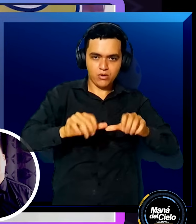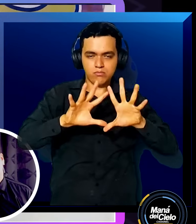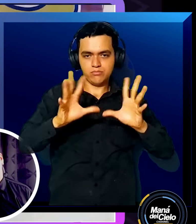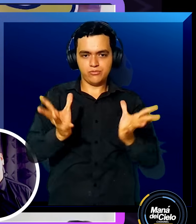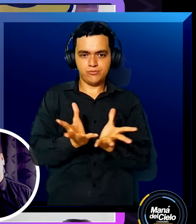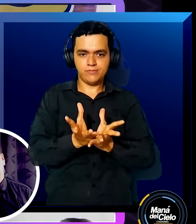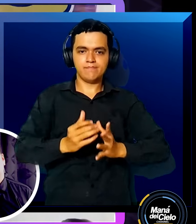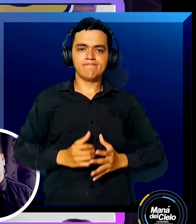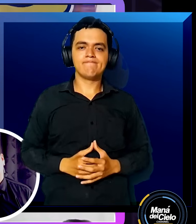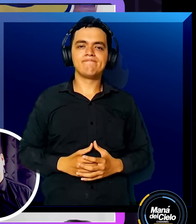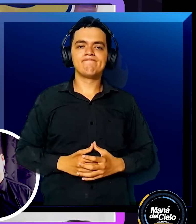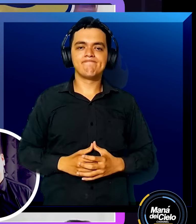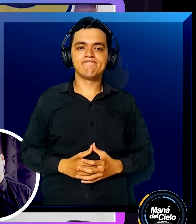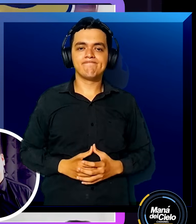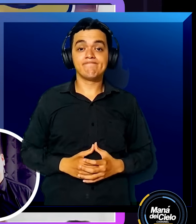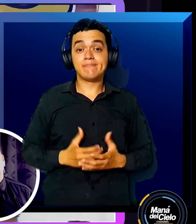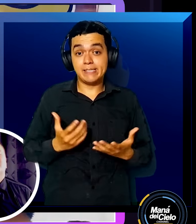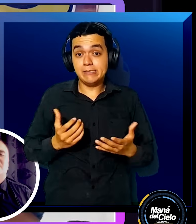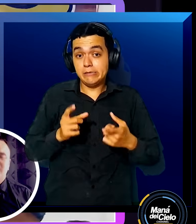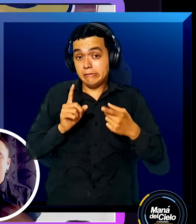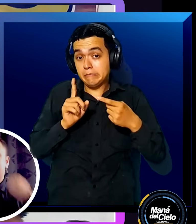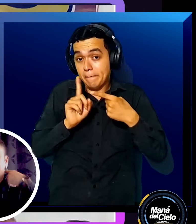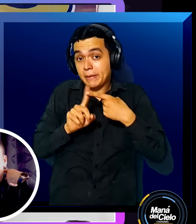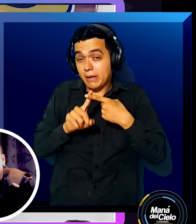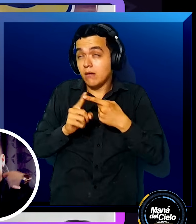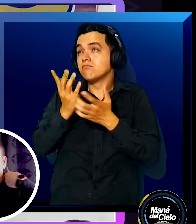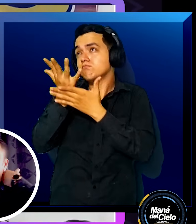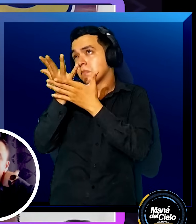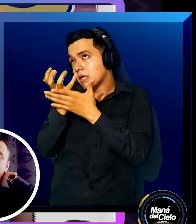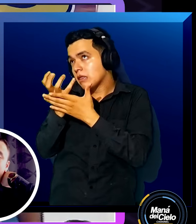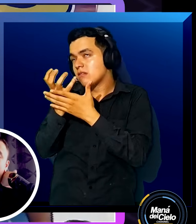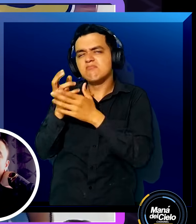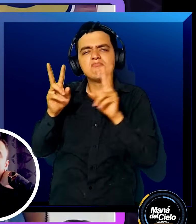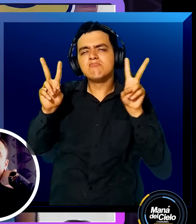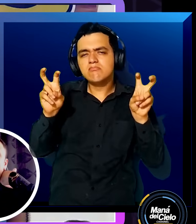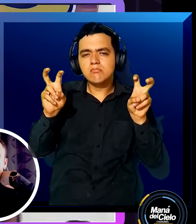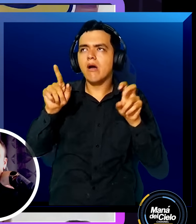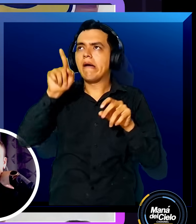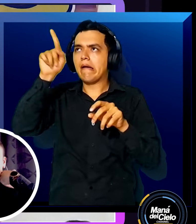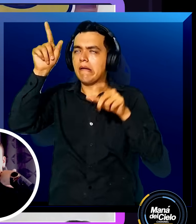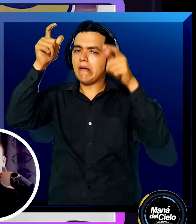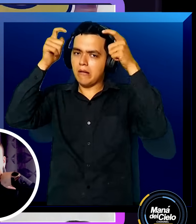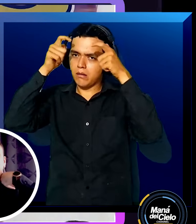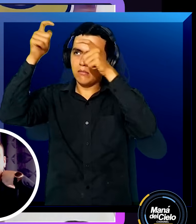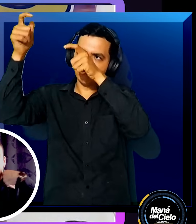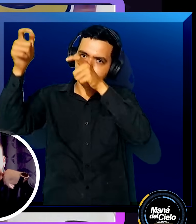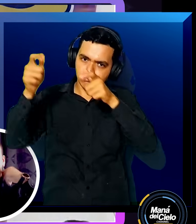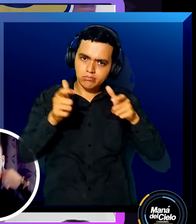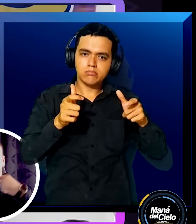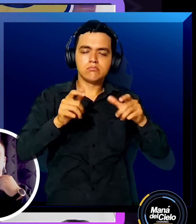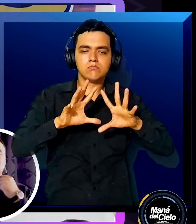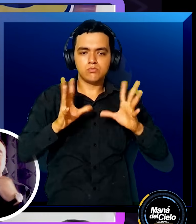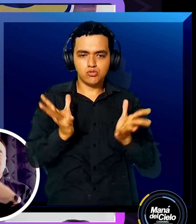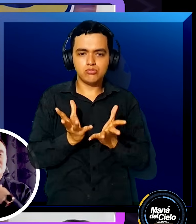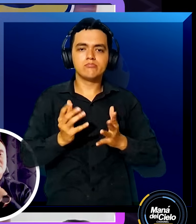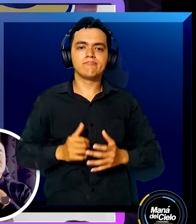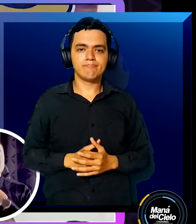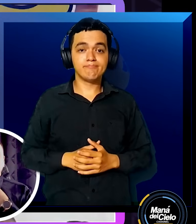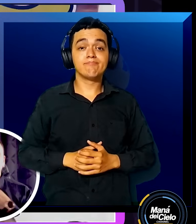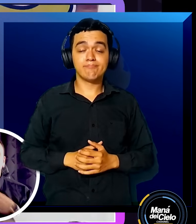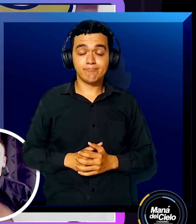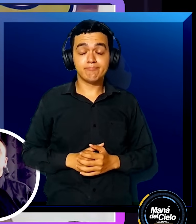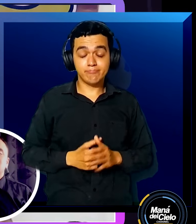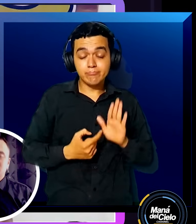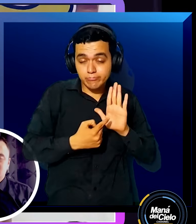ayúdame y bendice a Pedro y a Juan. Pero cuando tú dices, Señor, déjame sentir lo que tú